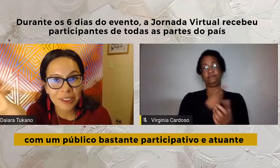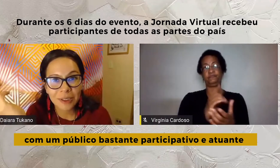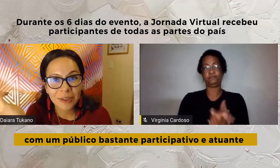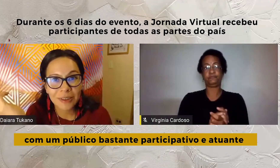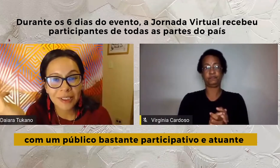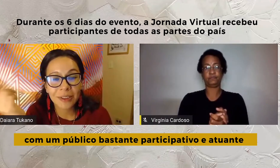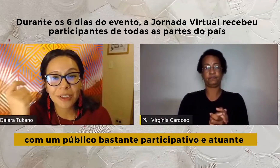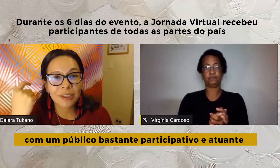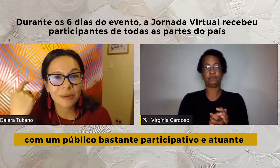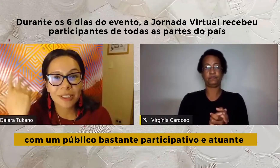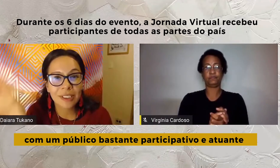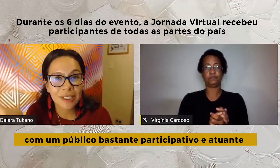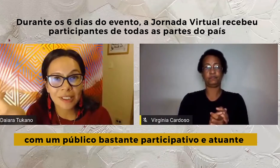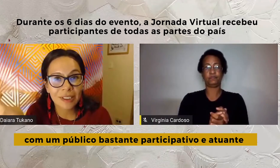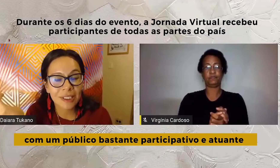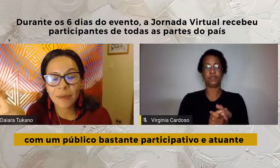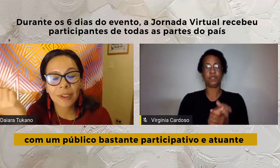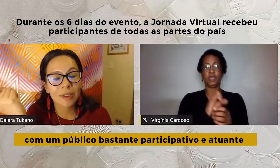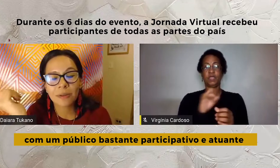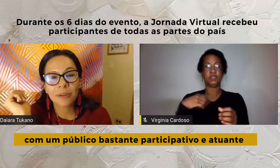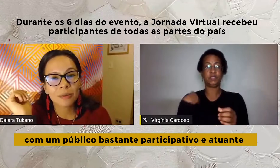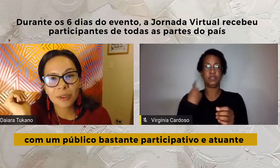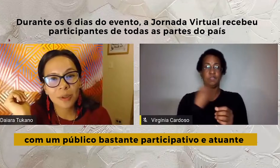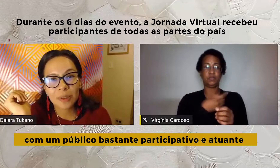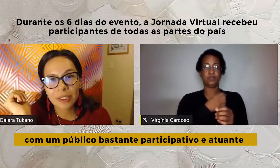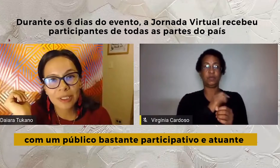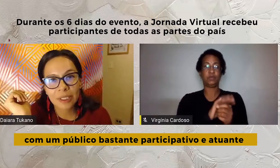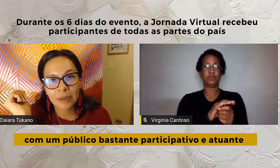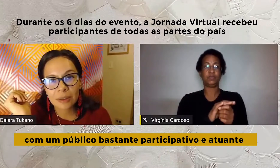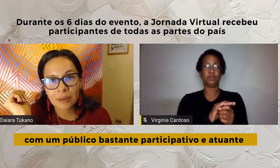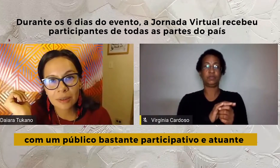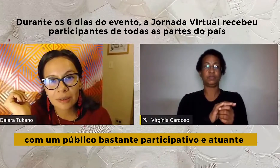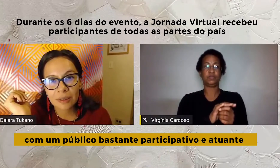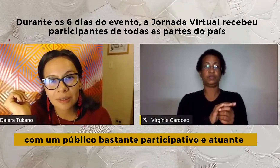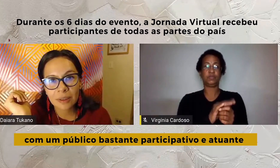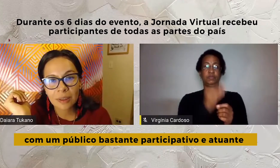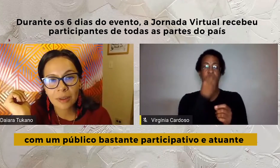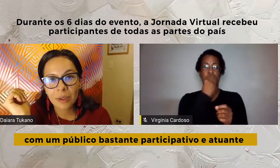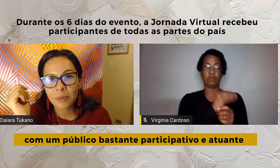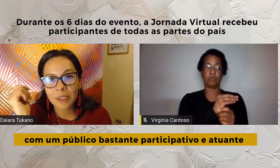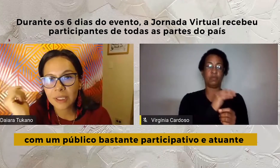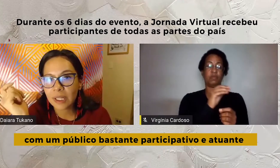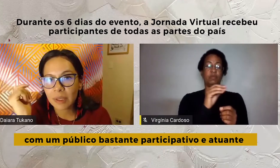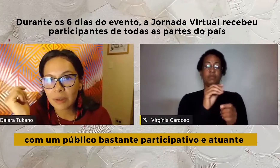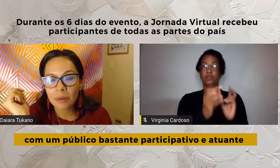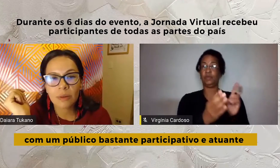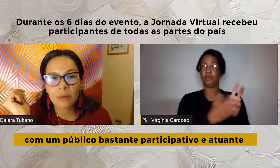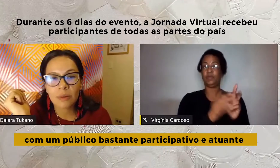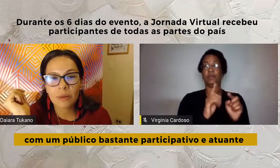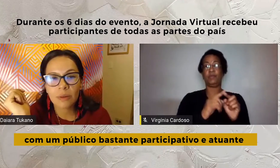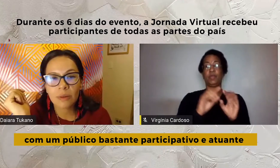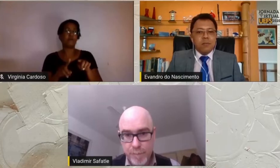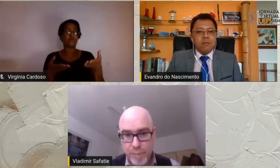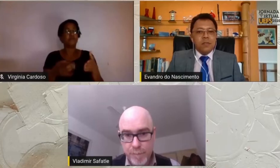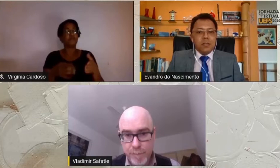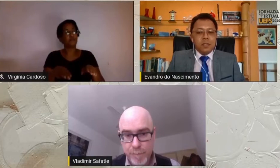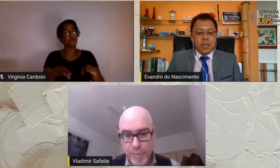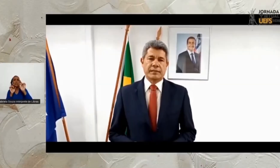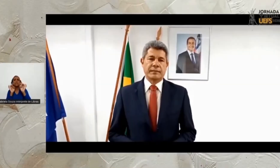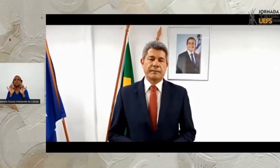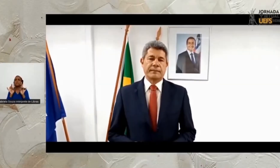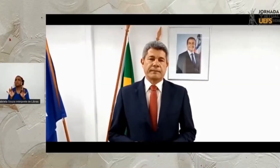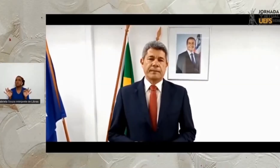refutamos isso. Se nós somos indígenas, é porque não fomos colonizados. Nosso pensamento tá na não tela foi. Do seu